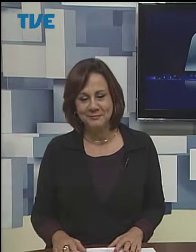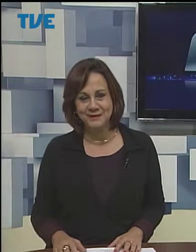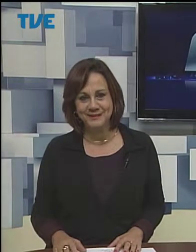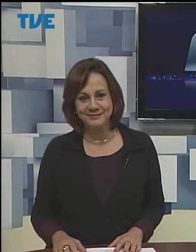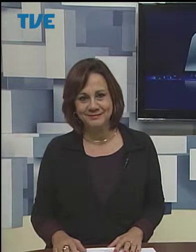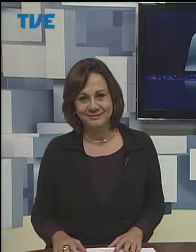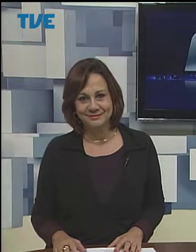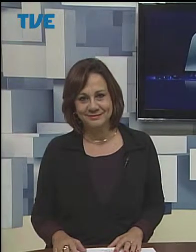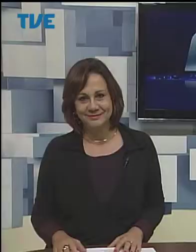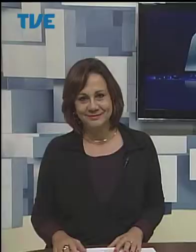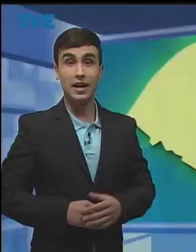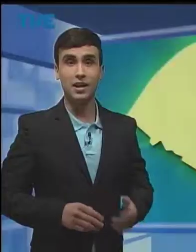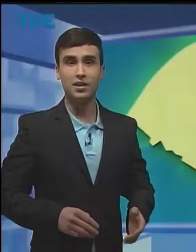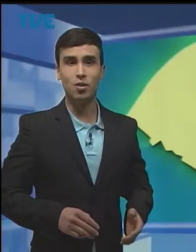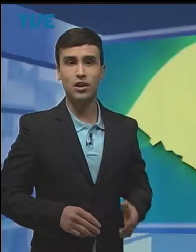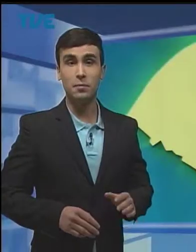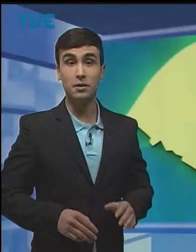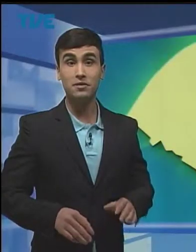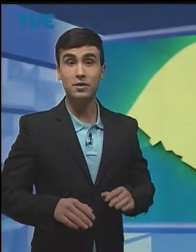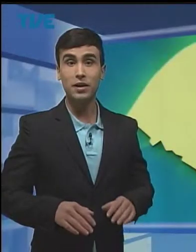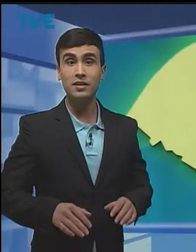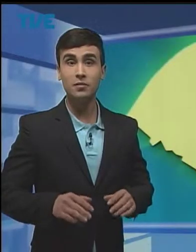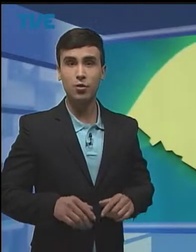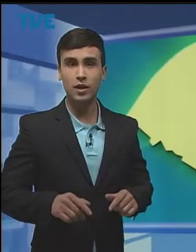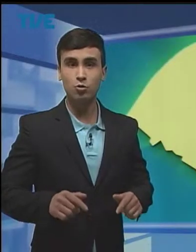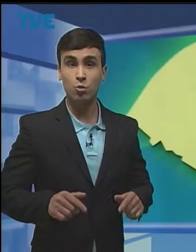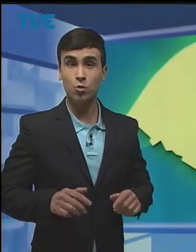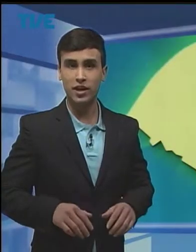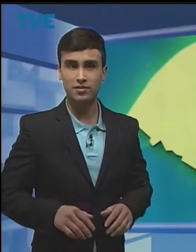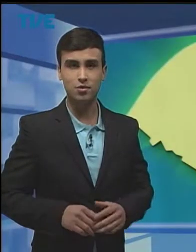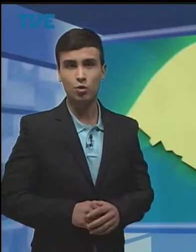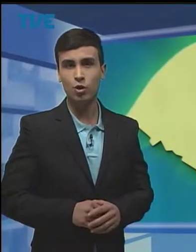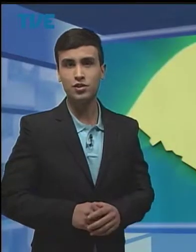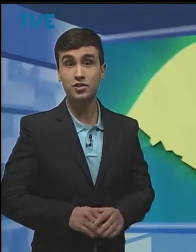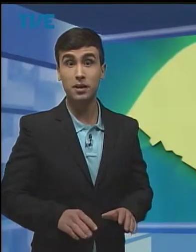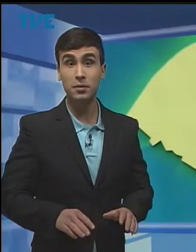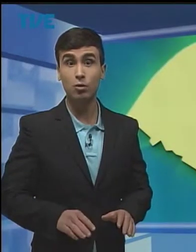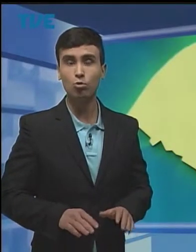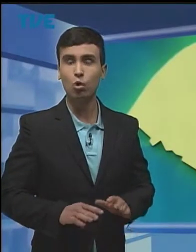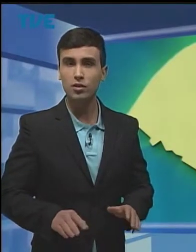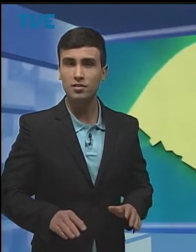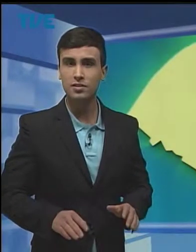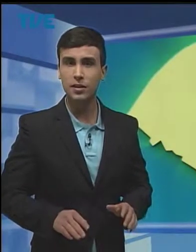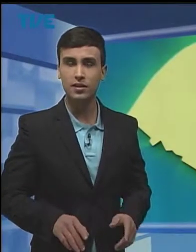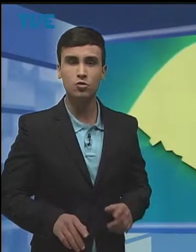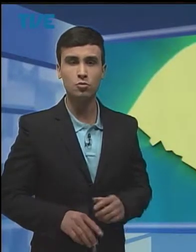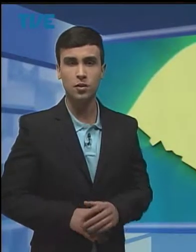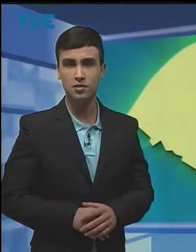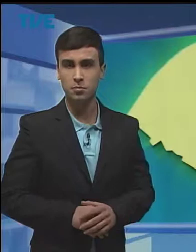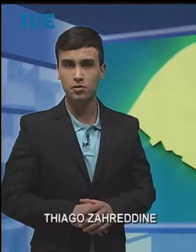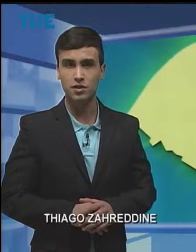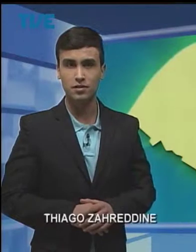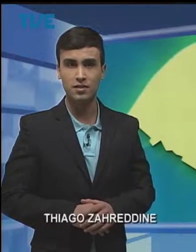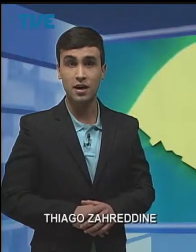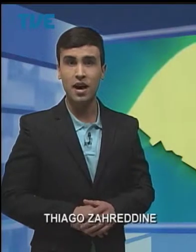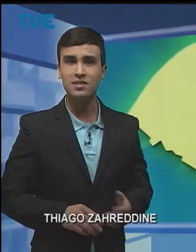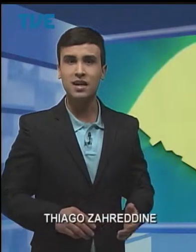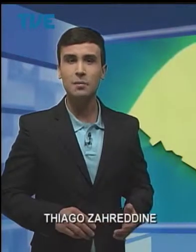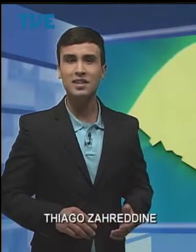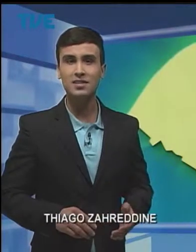semana. Helena, olha, a previsão é que nevoeiros como esse de hoje se repitam todas as manhãs nos próximos dias. Essa camada